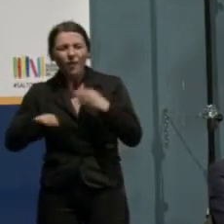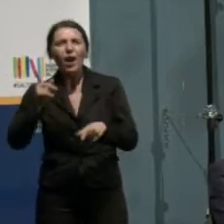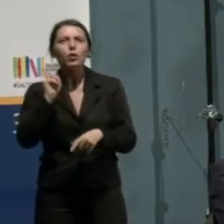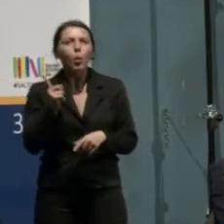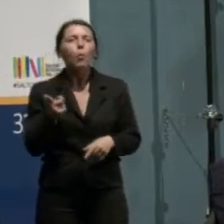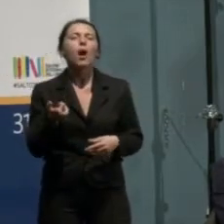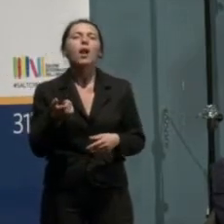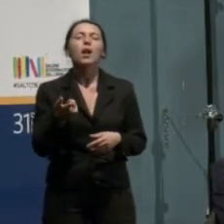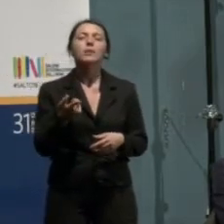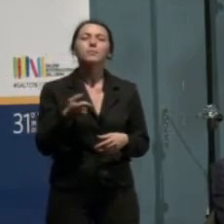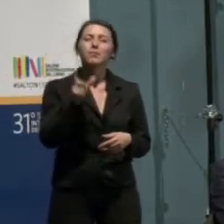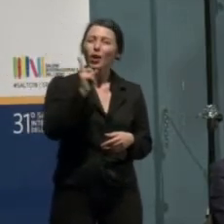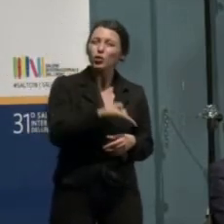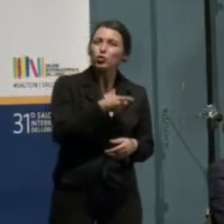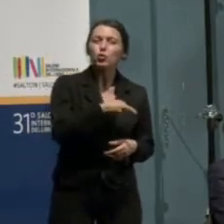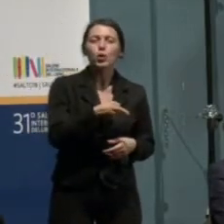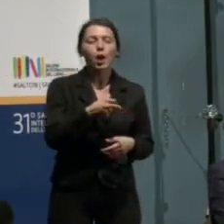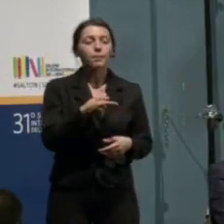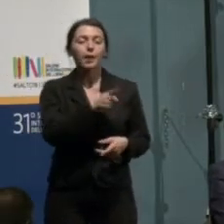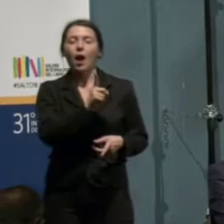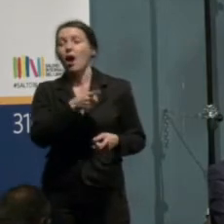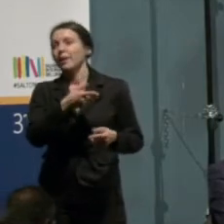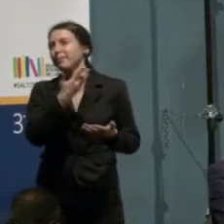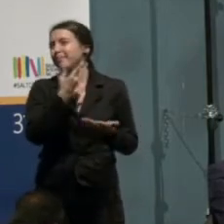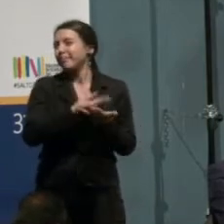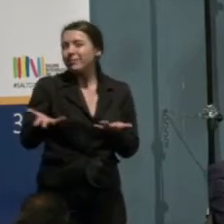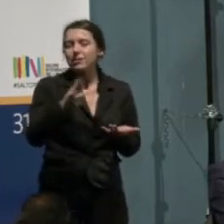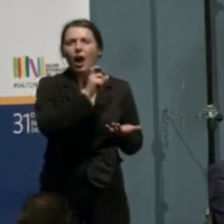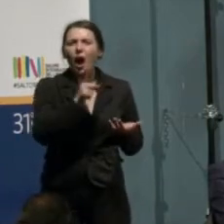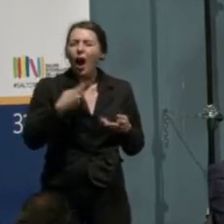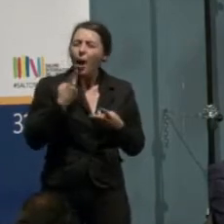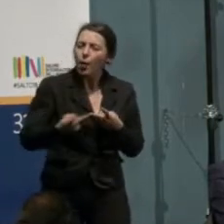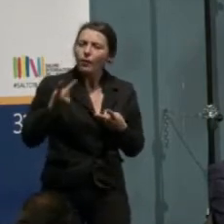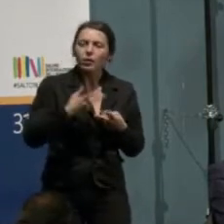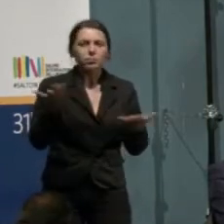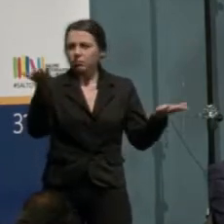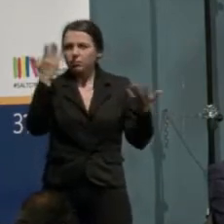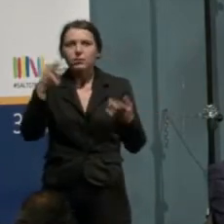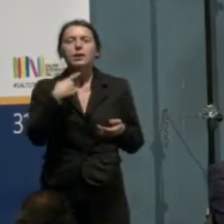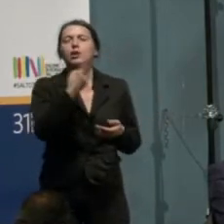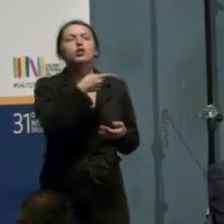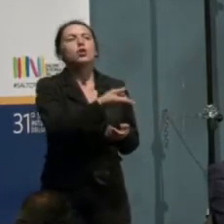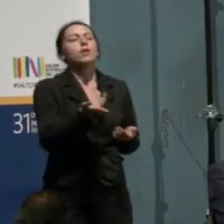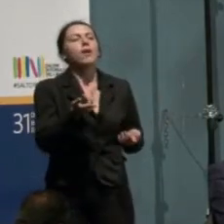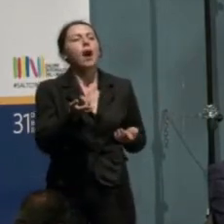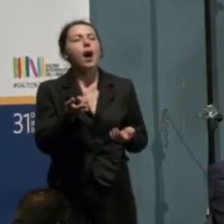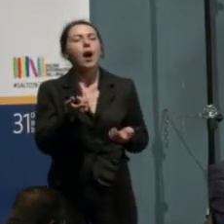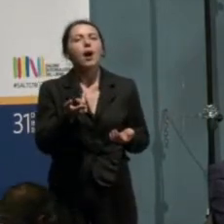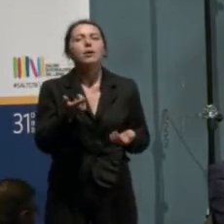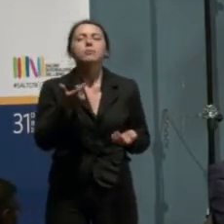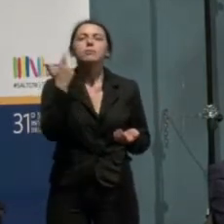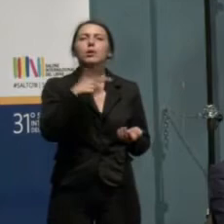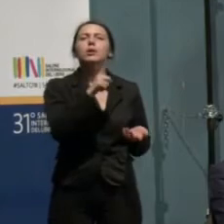giulio dalle maniere più incredibili tipo paventando il delitto mese soia perché giuliano la maglietta rosa